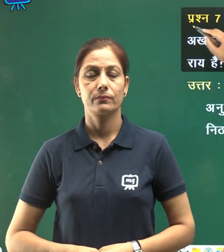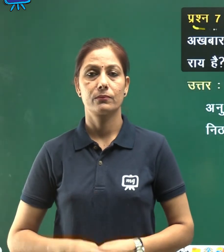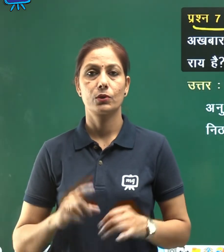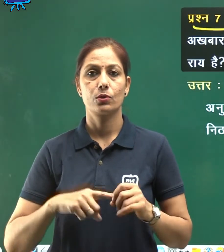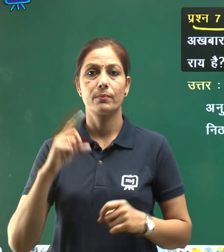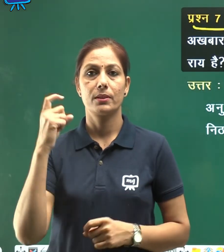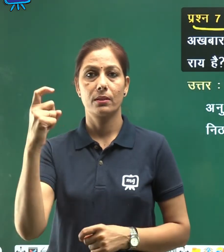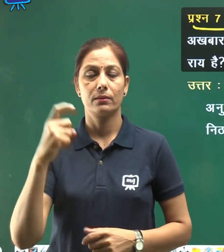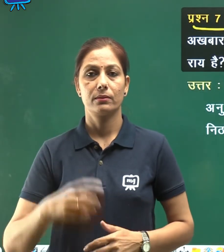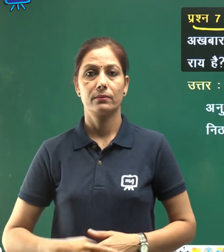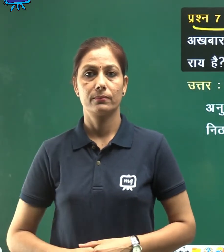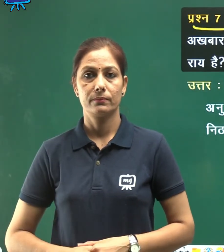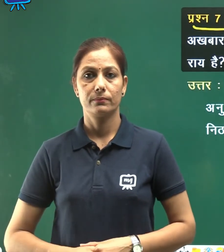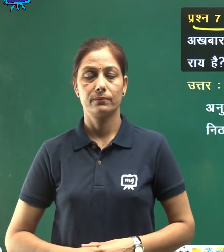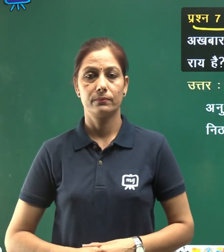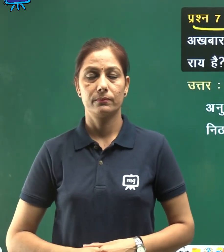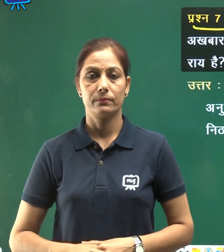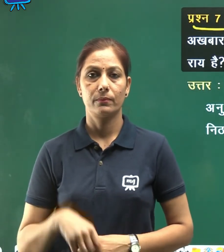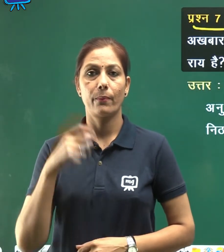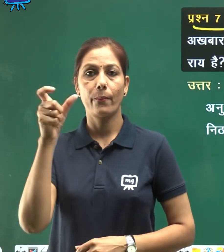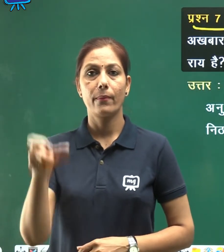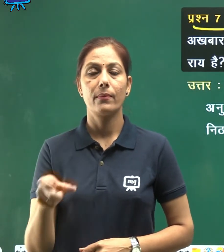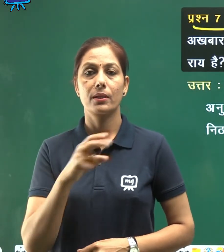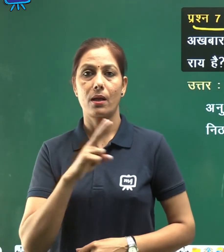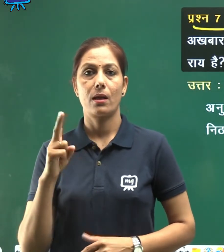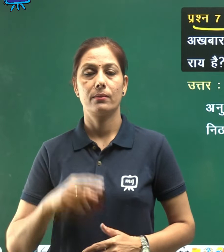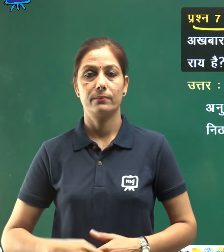प्रश्न 7, मियां नसीरुद्दीन की